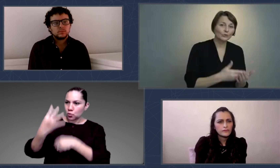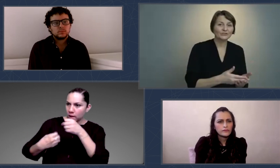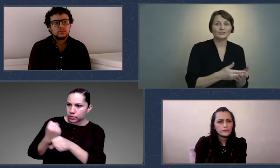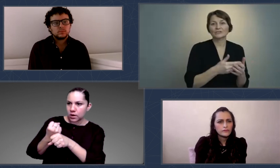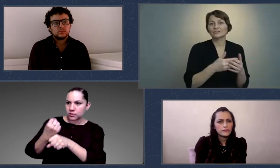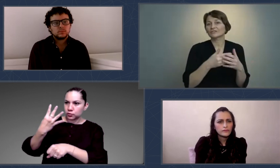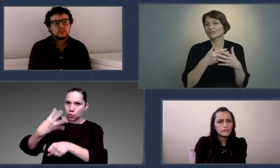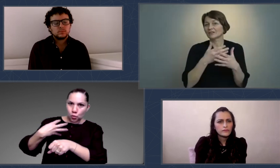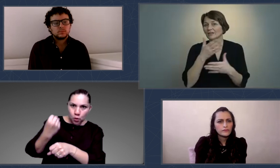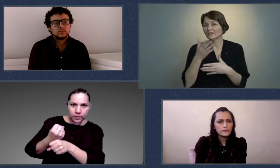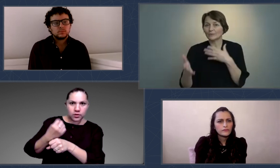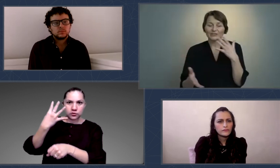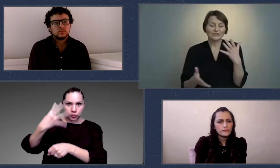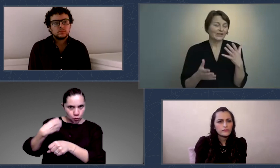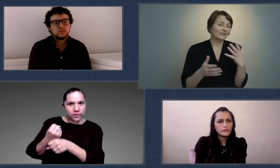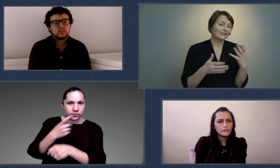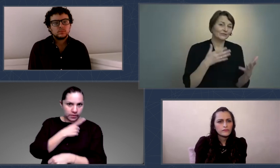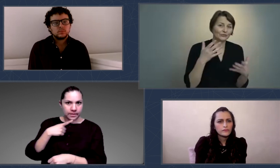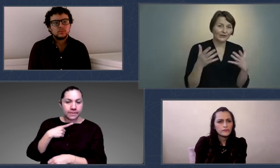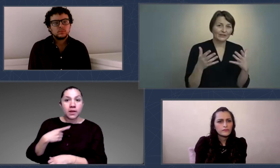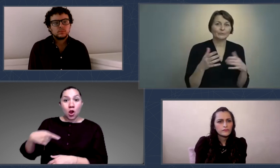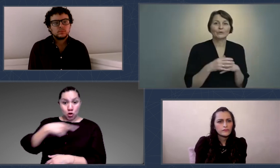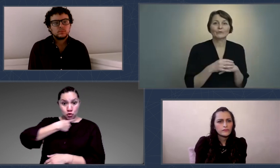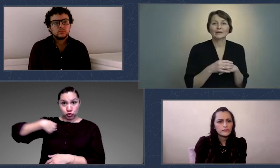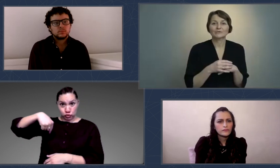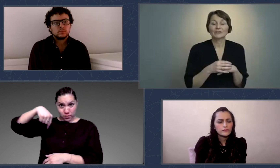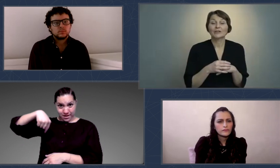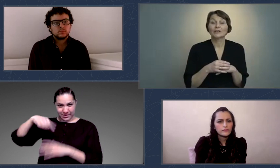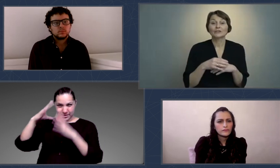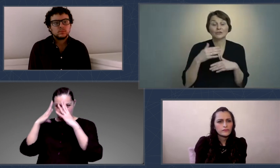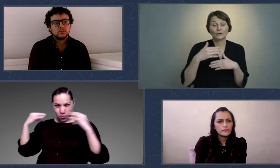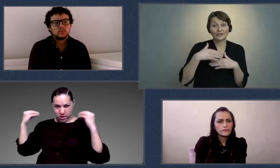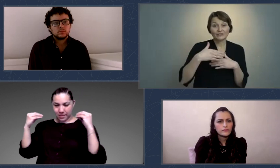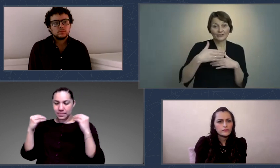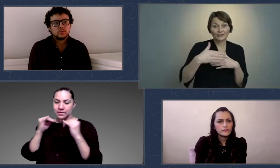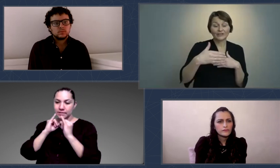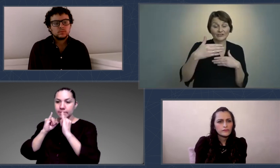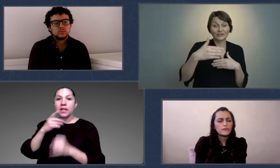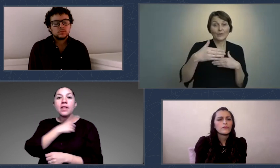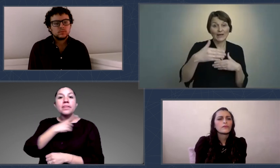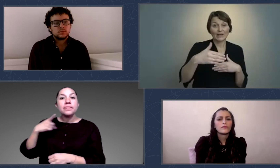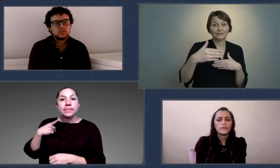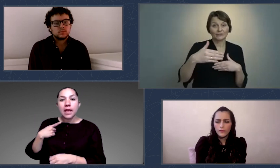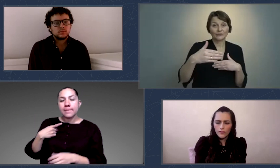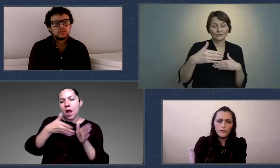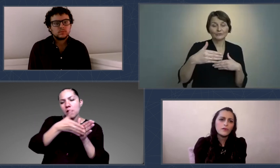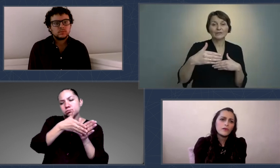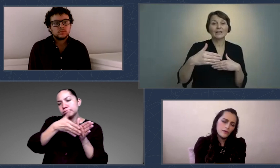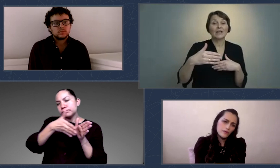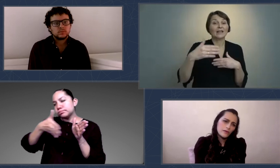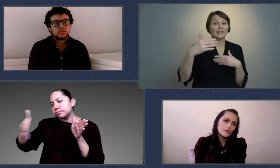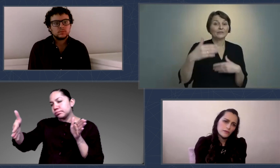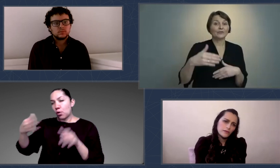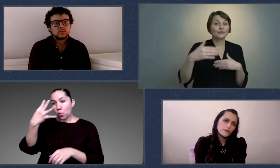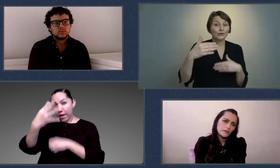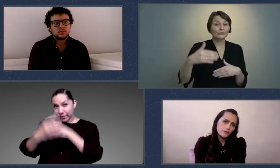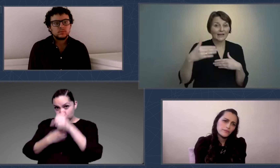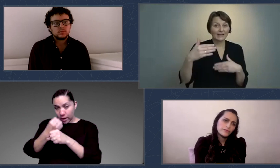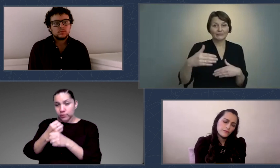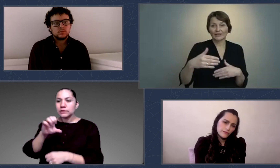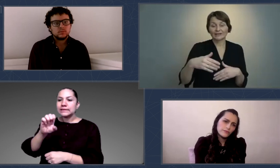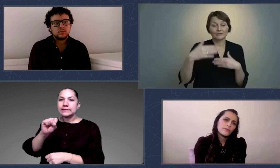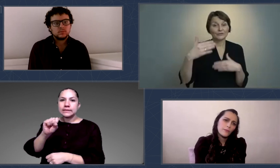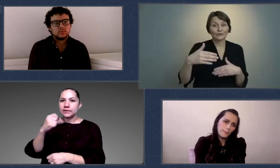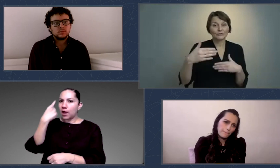hacer 60 horas, 60 horas de educación a lo largo de 4 años. O sea, tienes que seguir